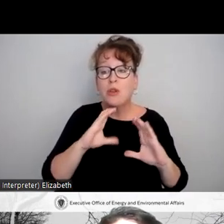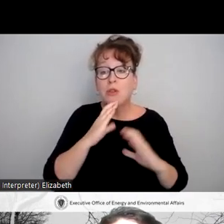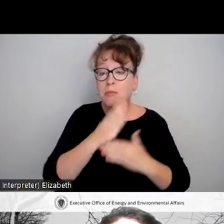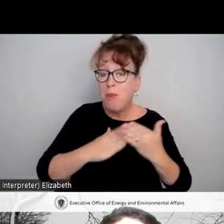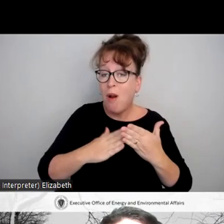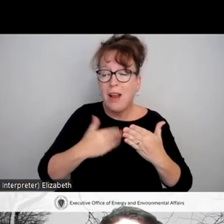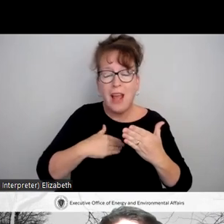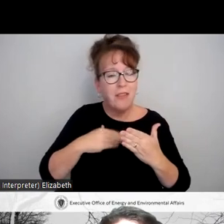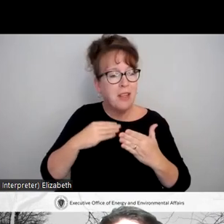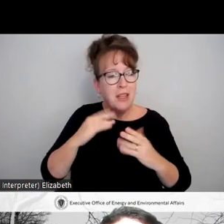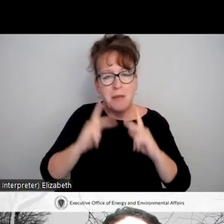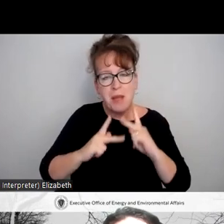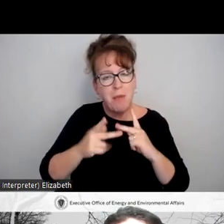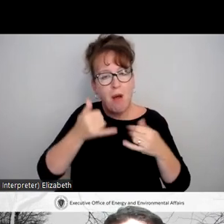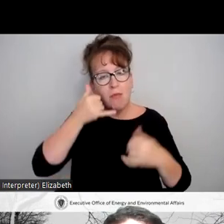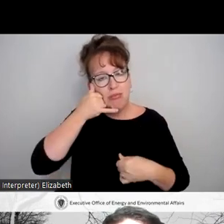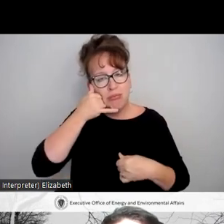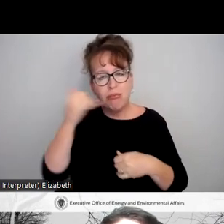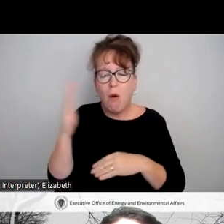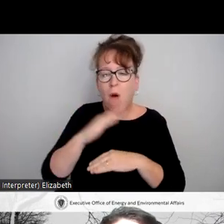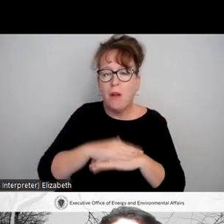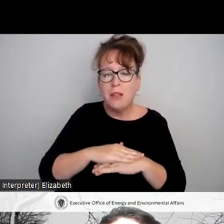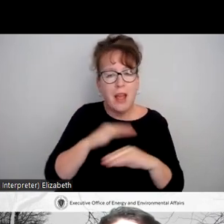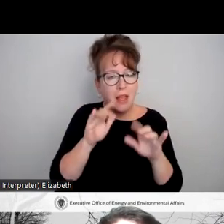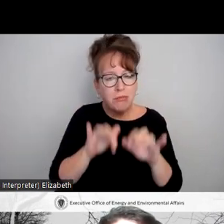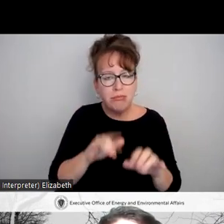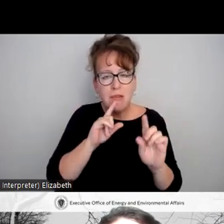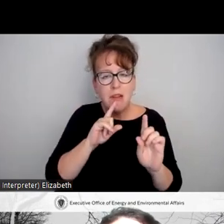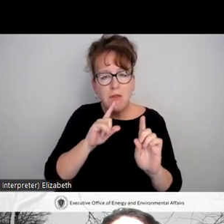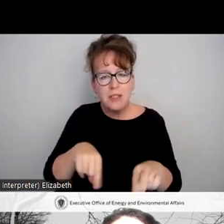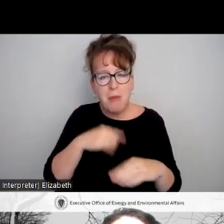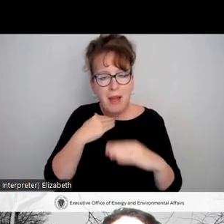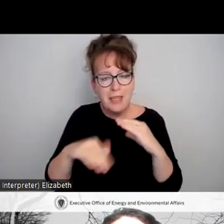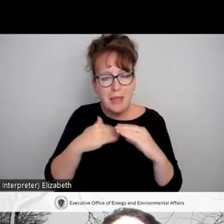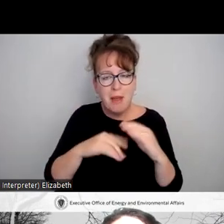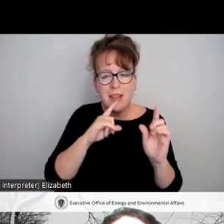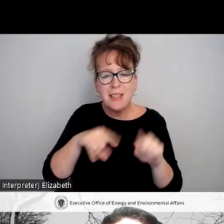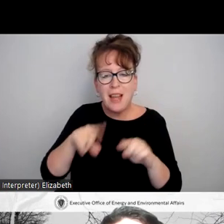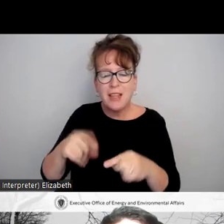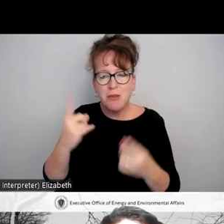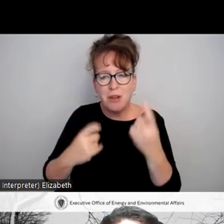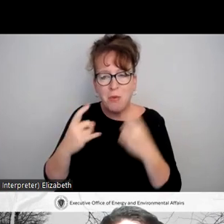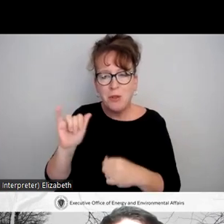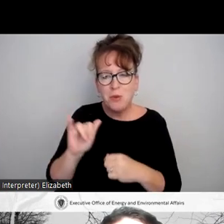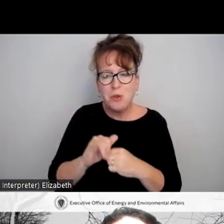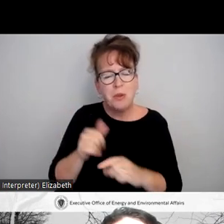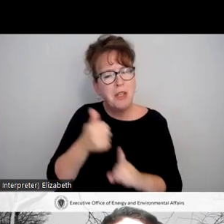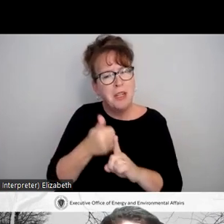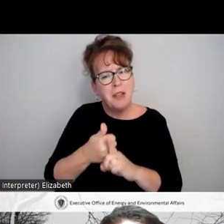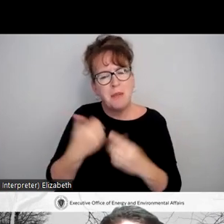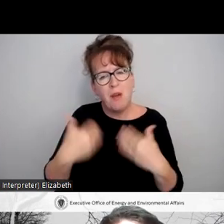público y ellos pasan el día o la mayor parte el día respondiendo emails y